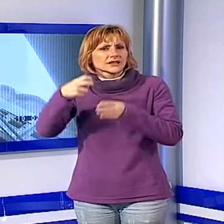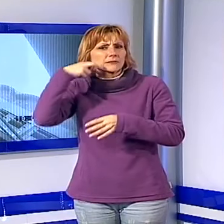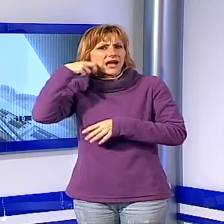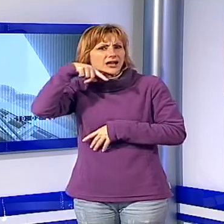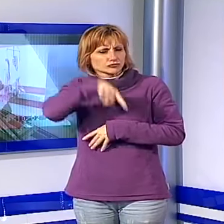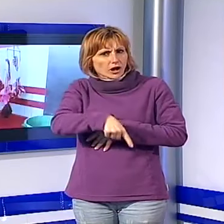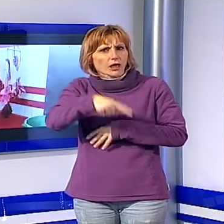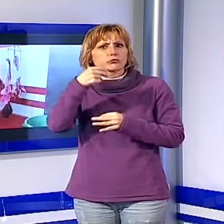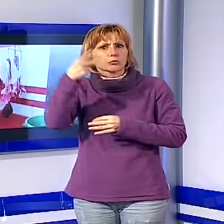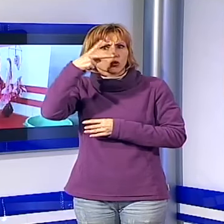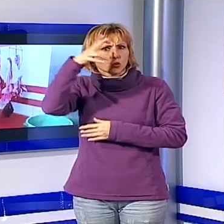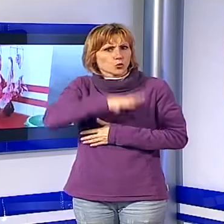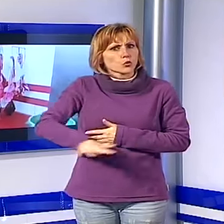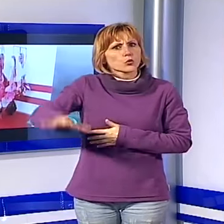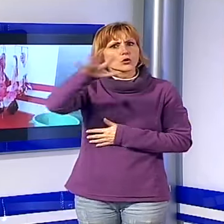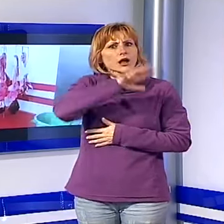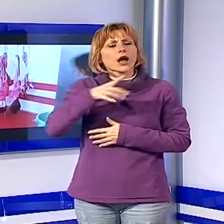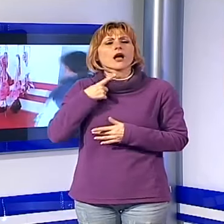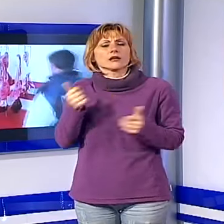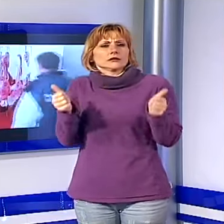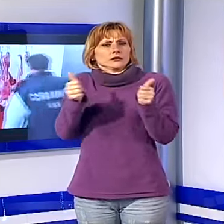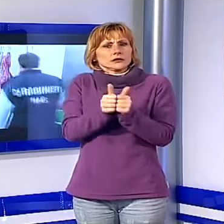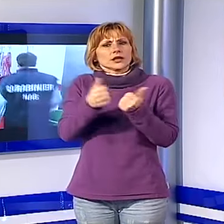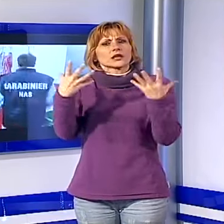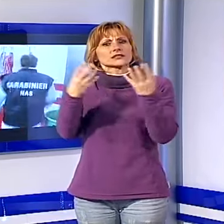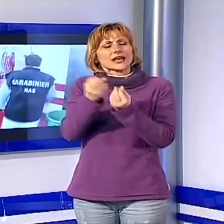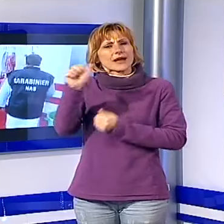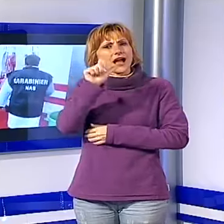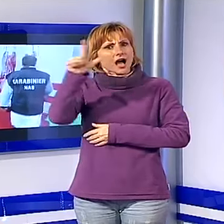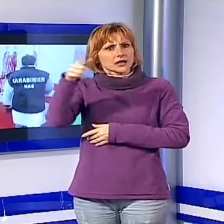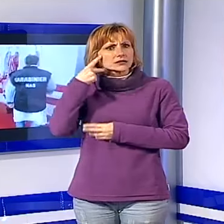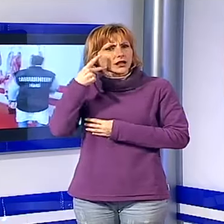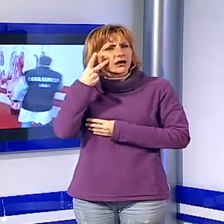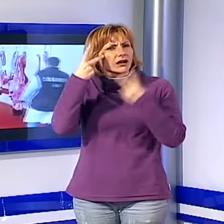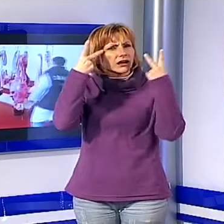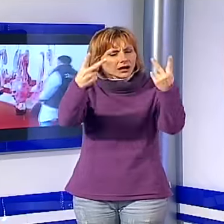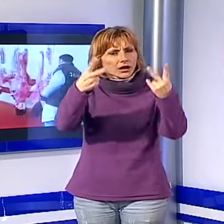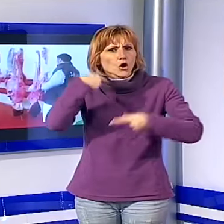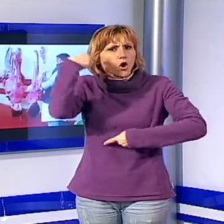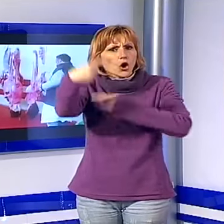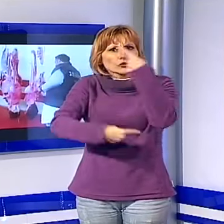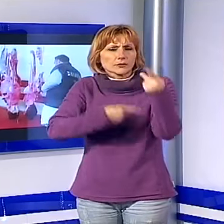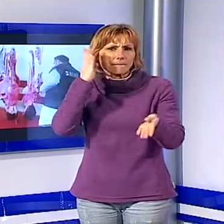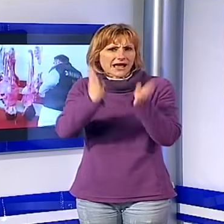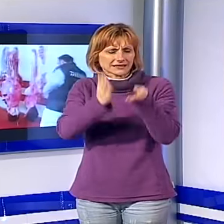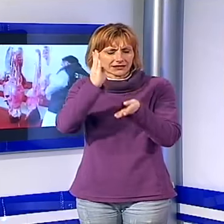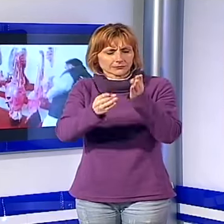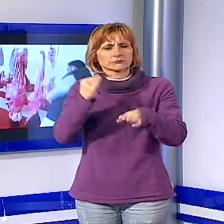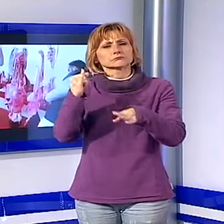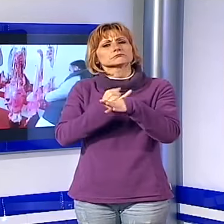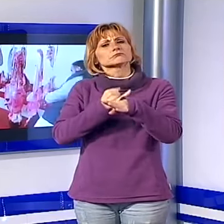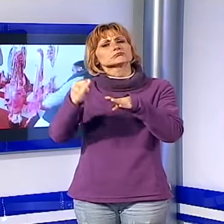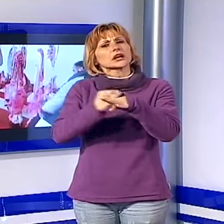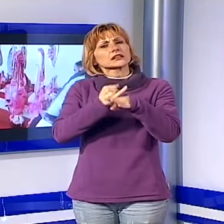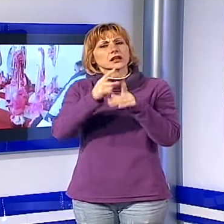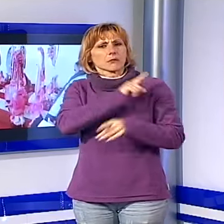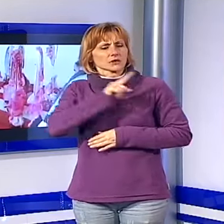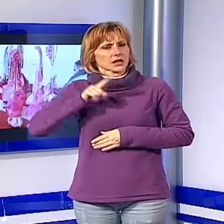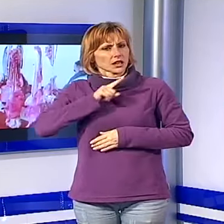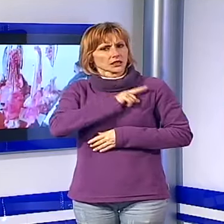aver accertato, insieme all'ASL2, gravi e reiterati maltrattamenti. In particolare, i militari del nucleo